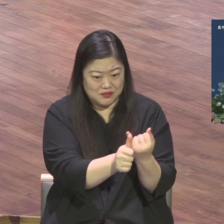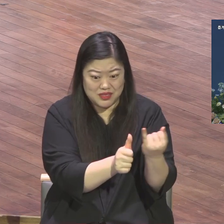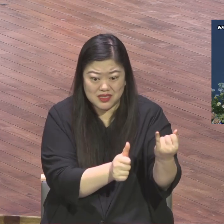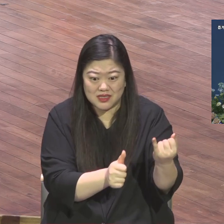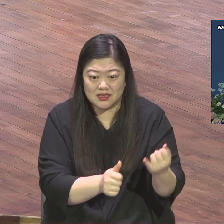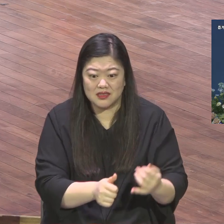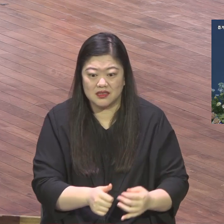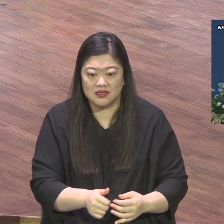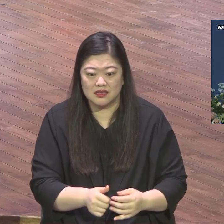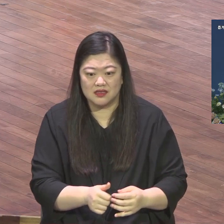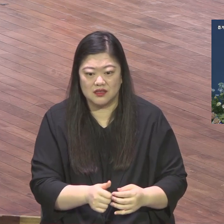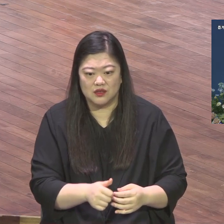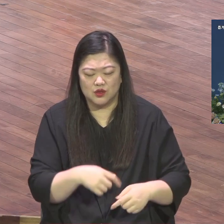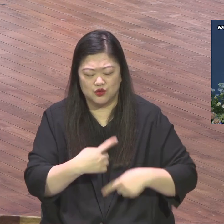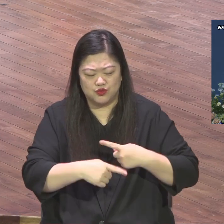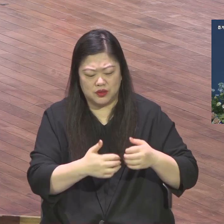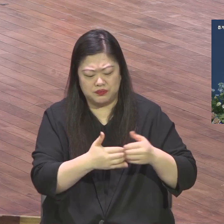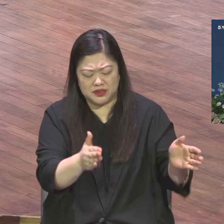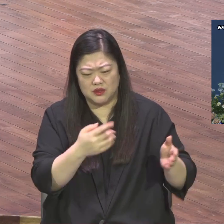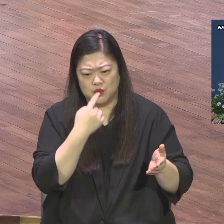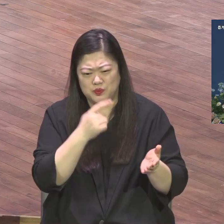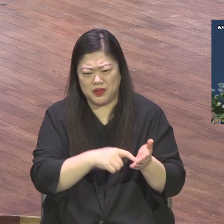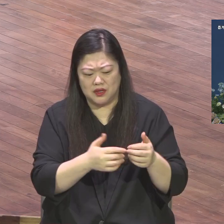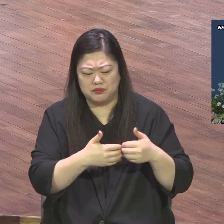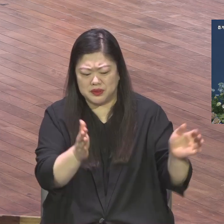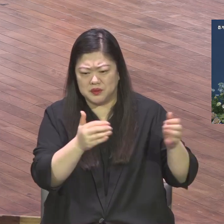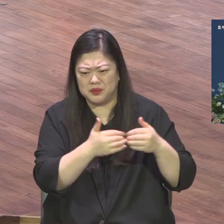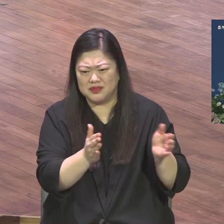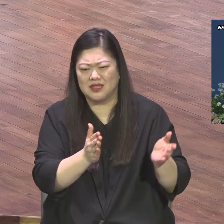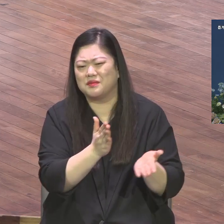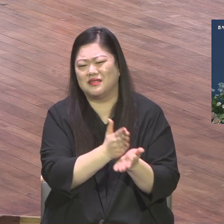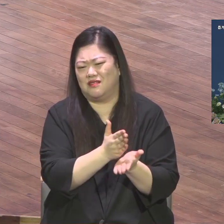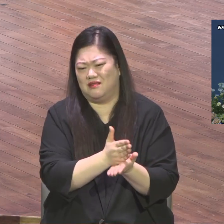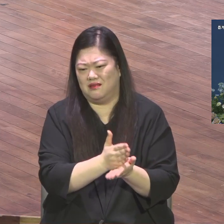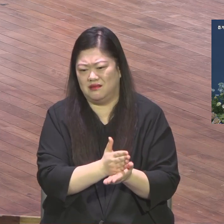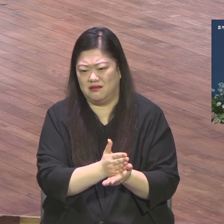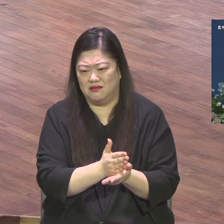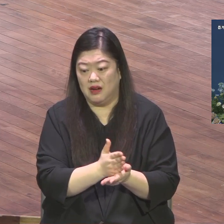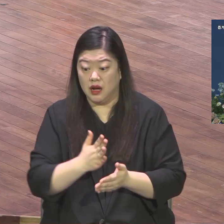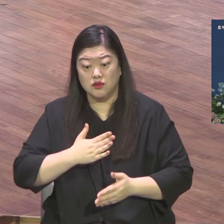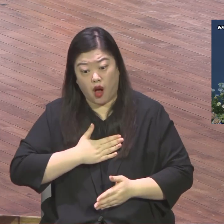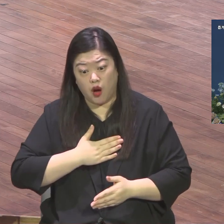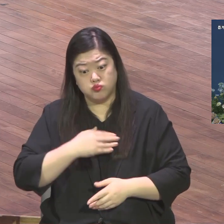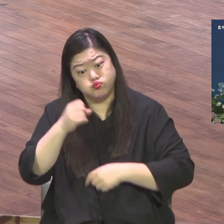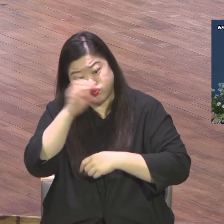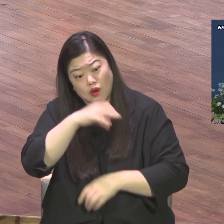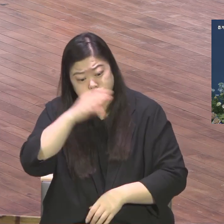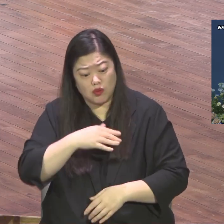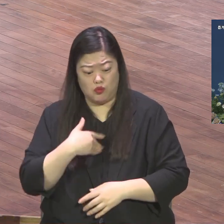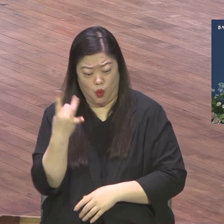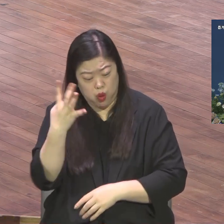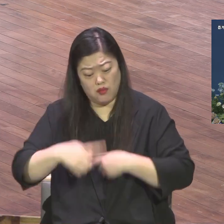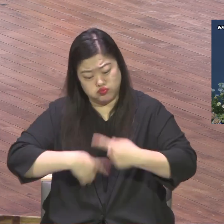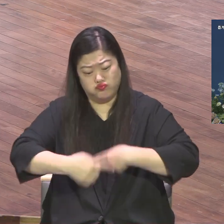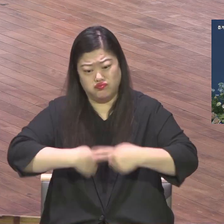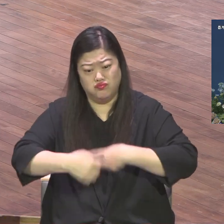그치 말했다가 그 아이 그 상태에 따라서 상처가 돼요. 그럼 마음